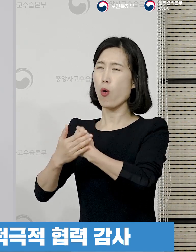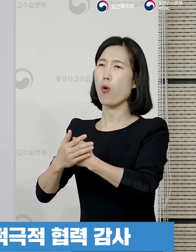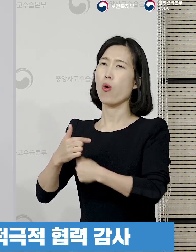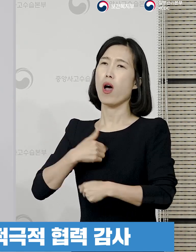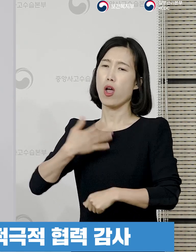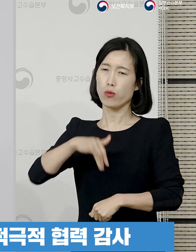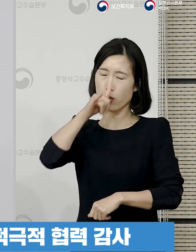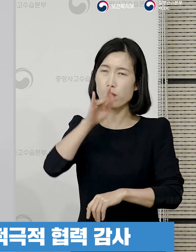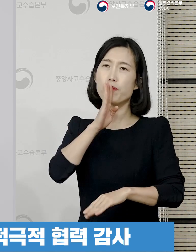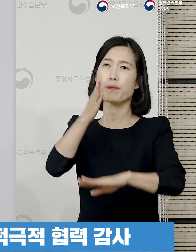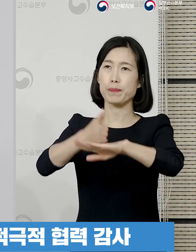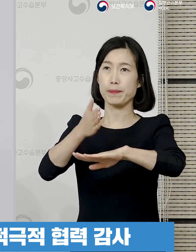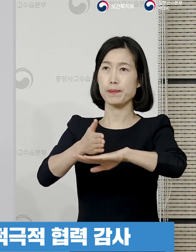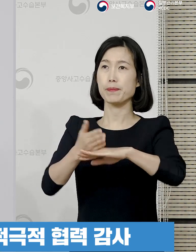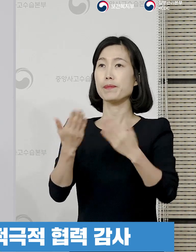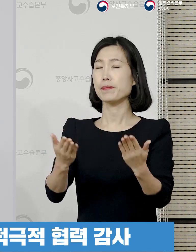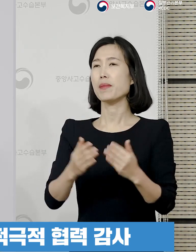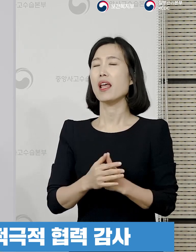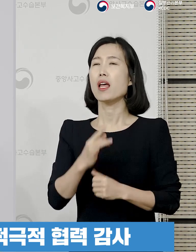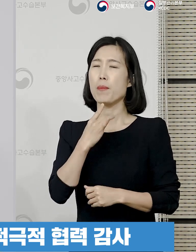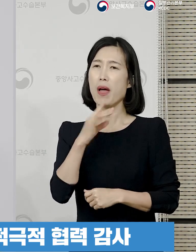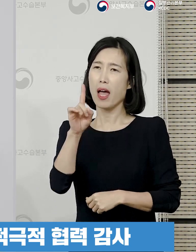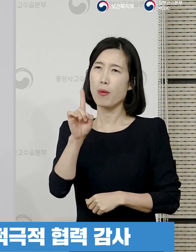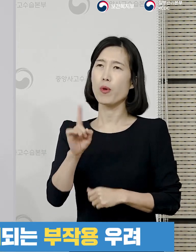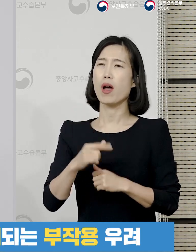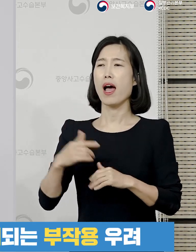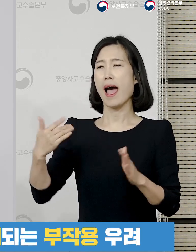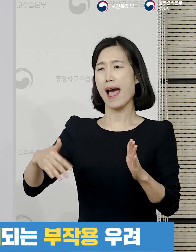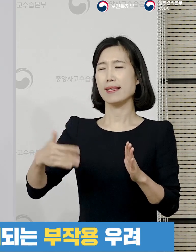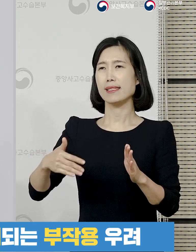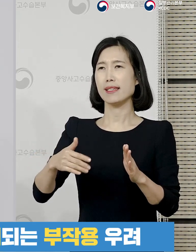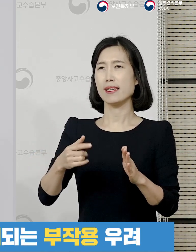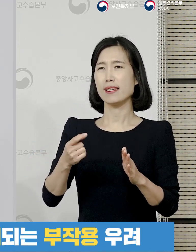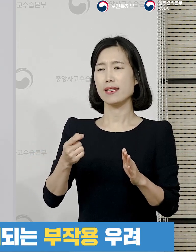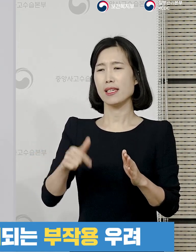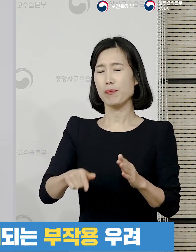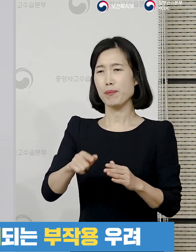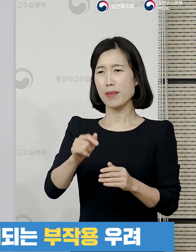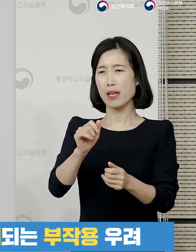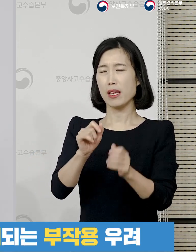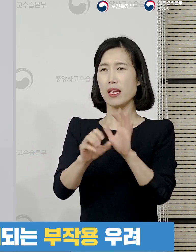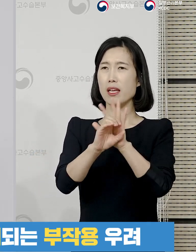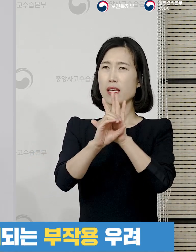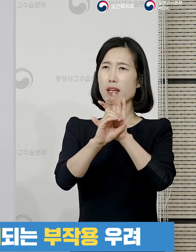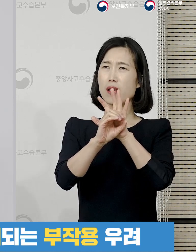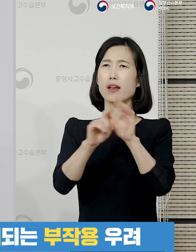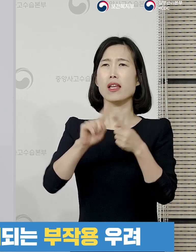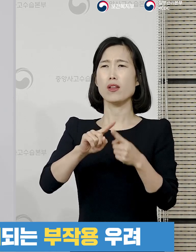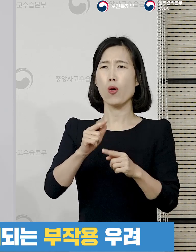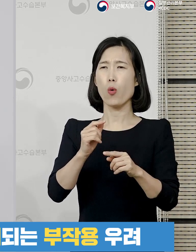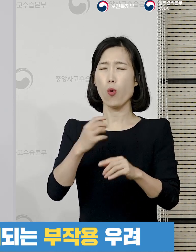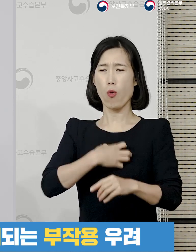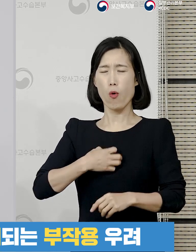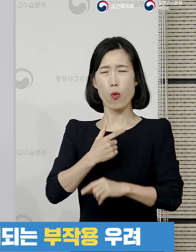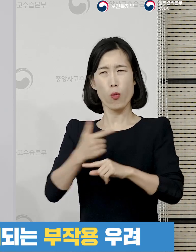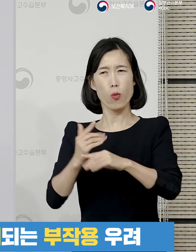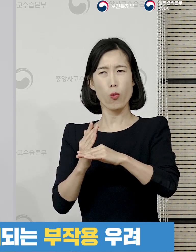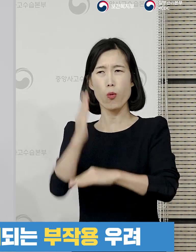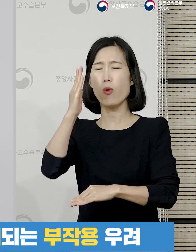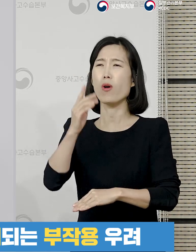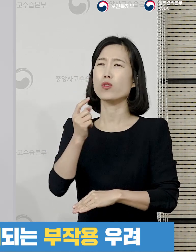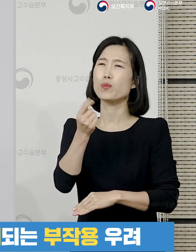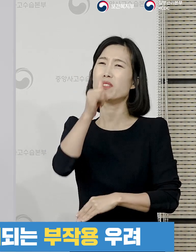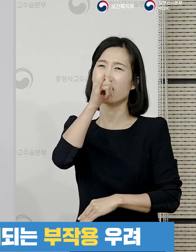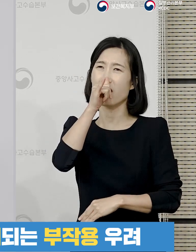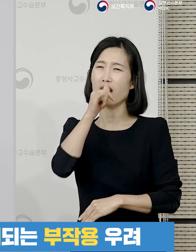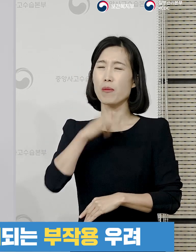적극적으로 이해하고 협력해 주시는 점 감사드립니다. 다만 아직까지 이 질병에 대한 과도한